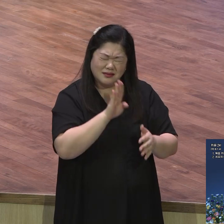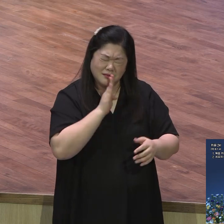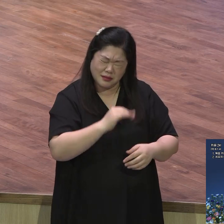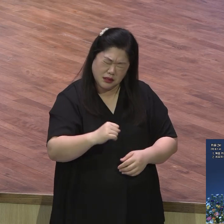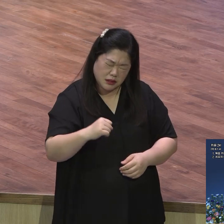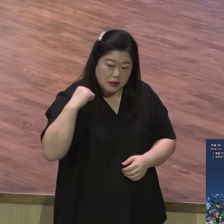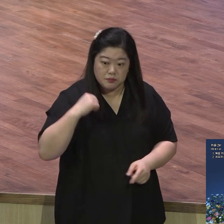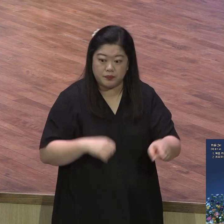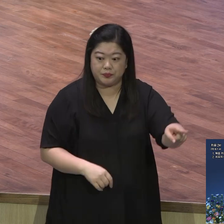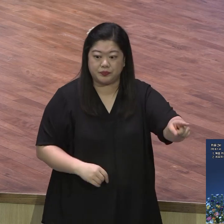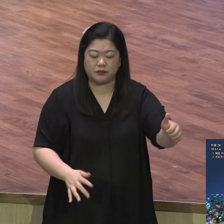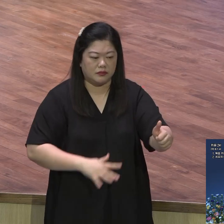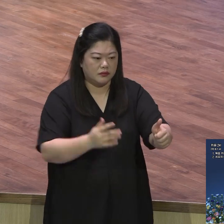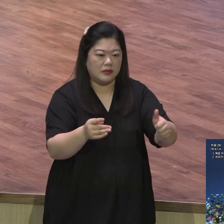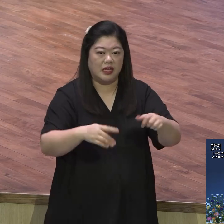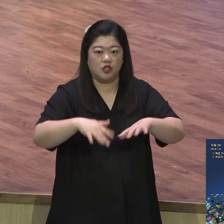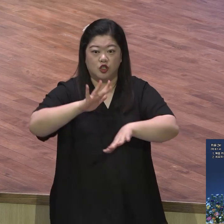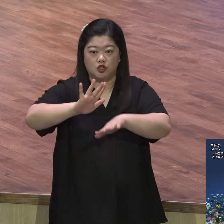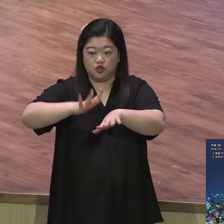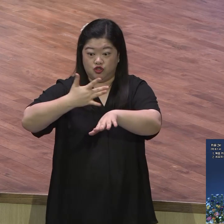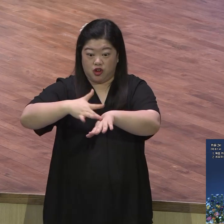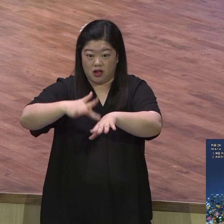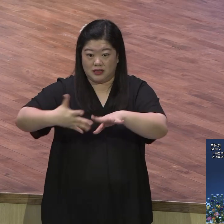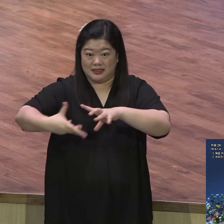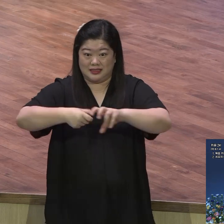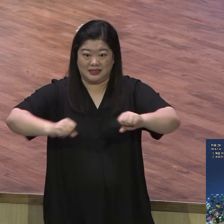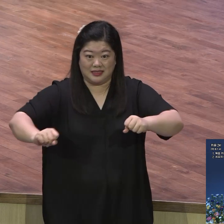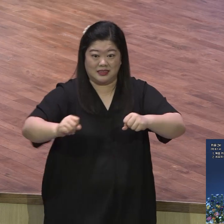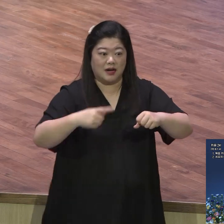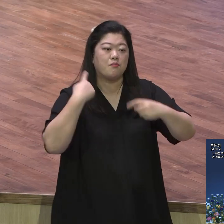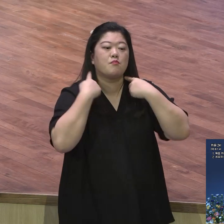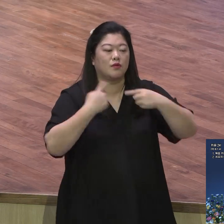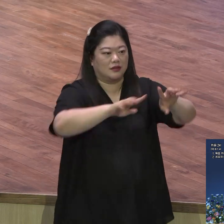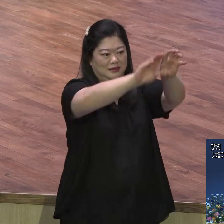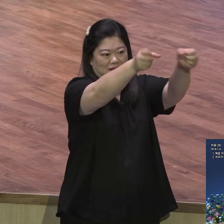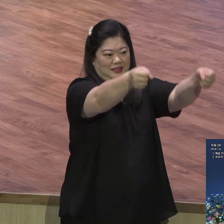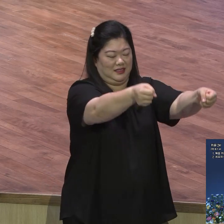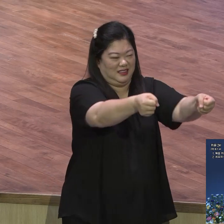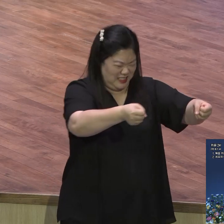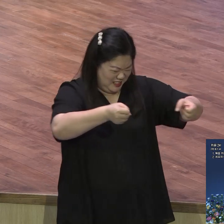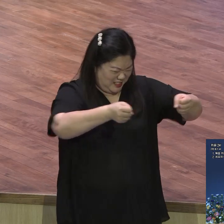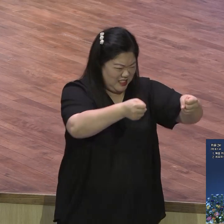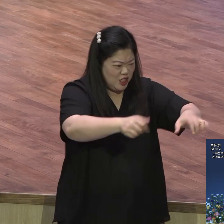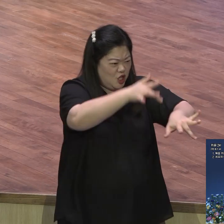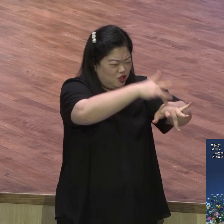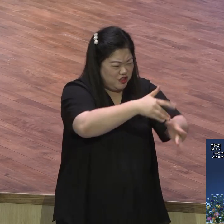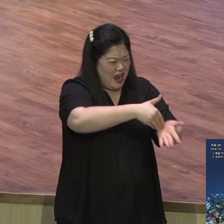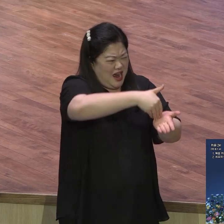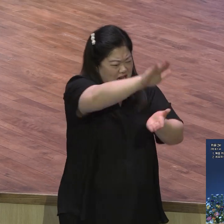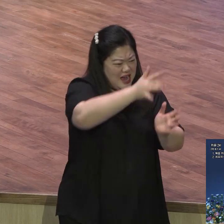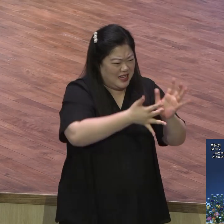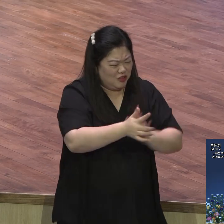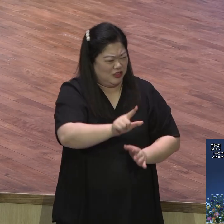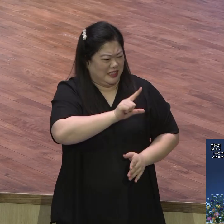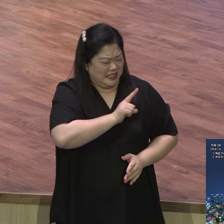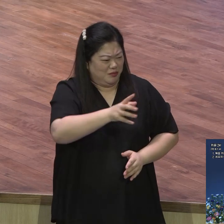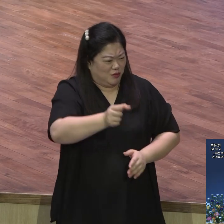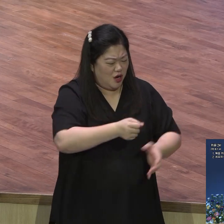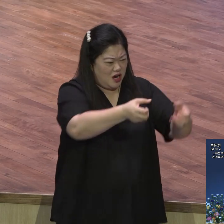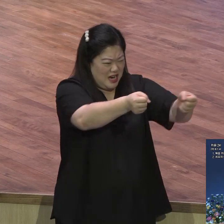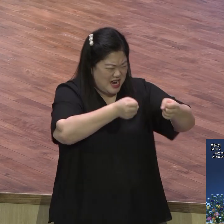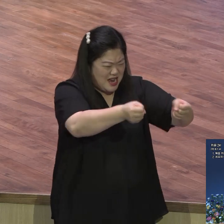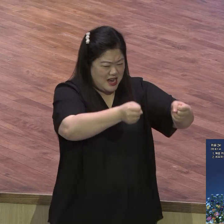이게 얼마나 힘이 좋은지 딱 잡아요. 딱 수근을 딱 목을 딱 잡고 야 귀신아 나가라 막 이렇게 예수 이름으로 막 방언하면서